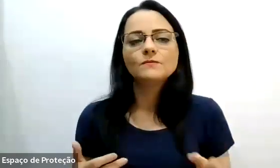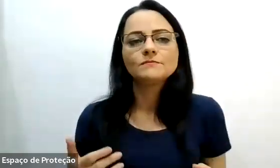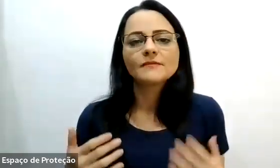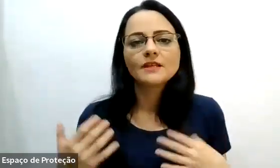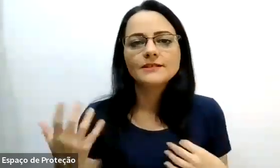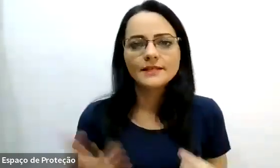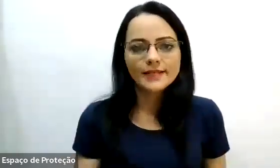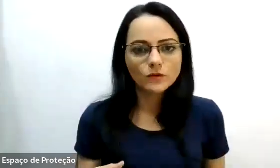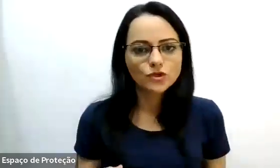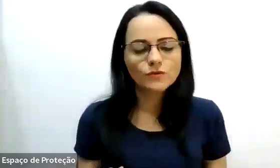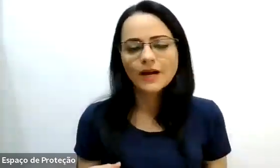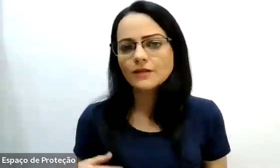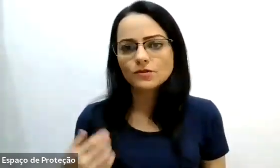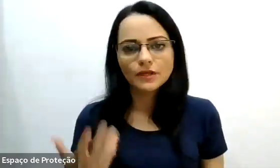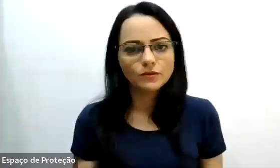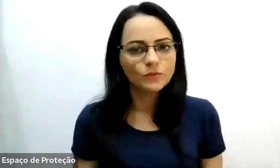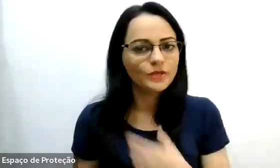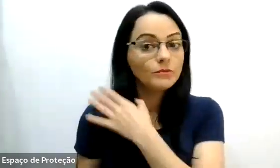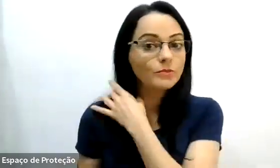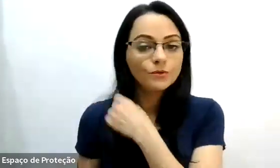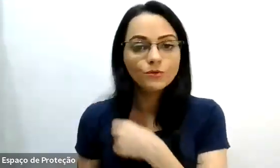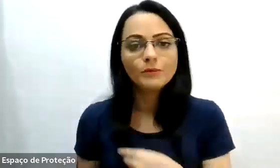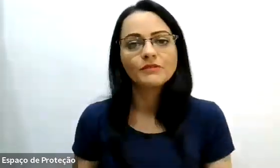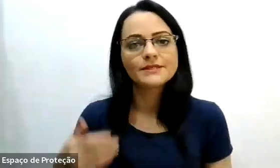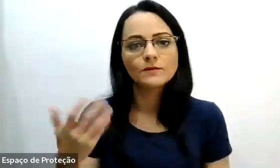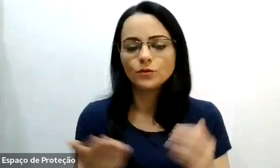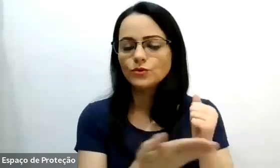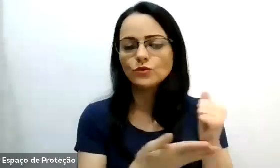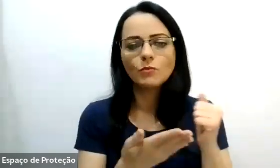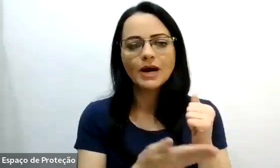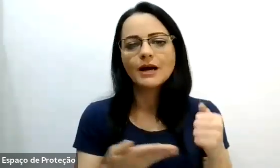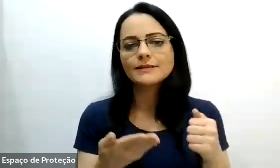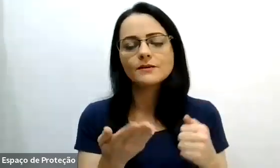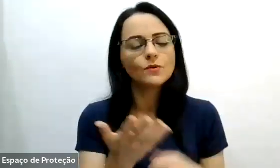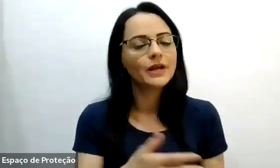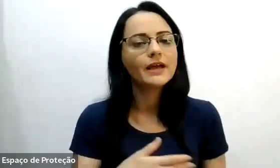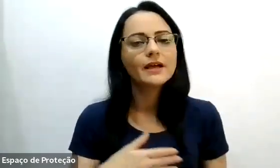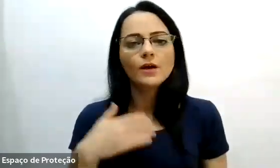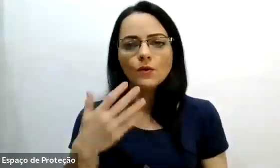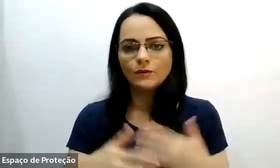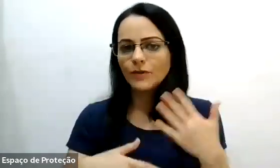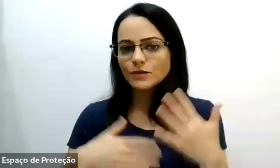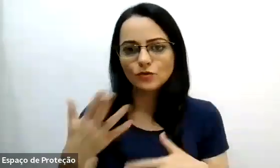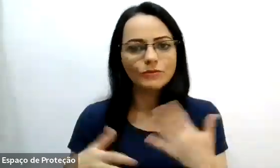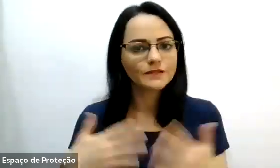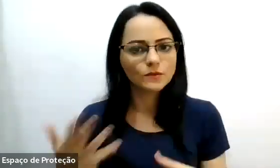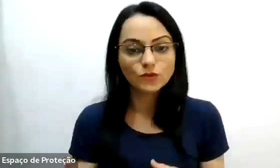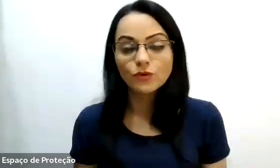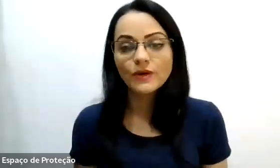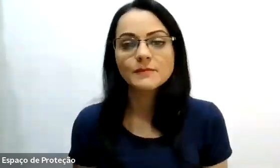Então, se quiserem continuar estudando comigo, me procurem para fazer o curso ou básico, né? Ou básico 1, básico 2, para a